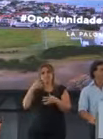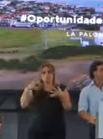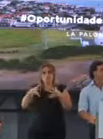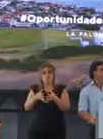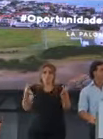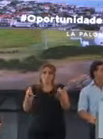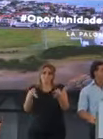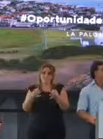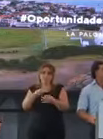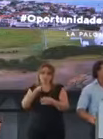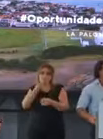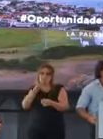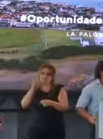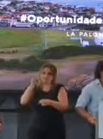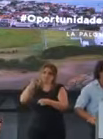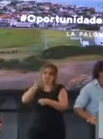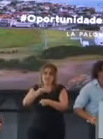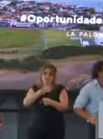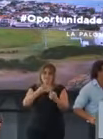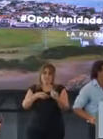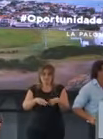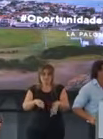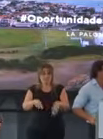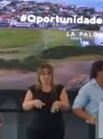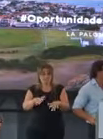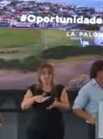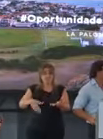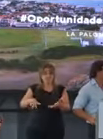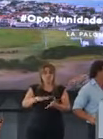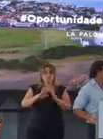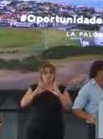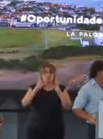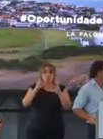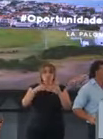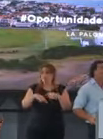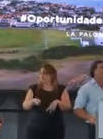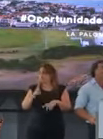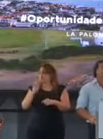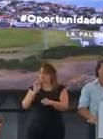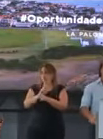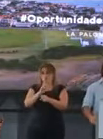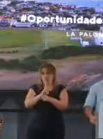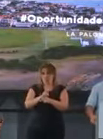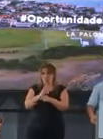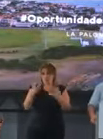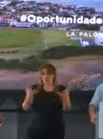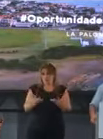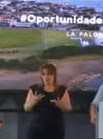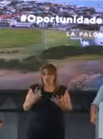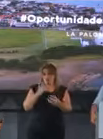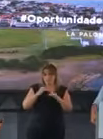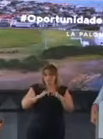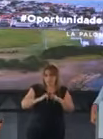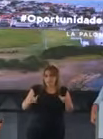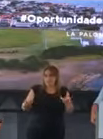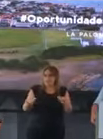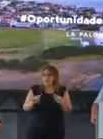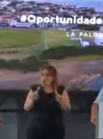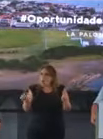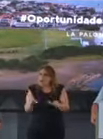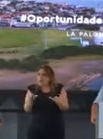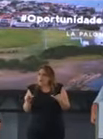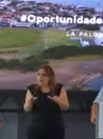Pero cuidado, amigos, cuidado. que en esta campaña no se